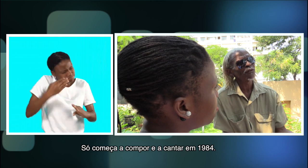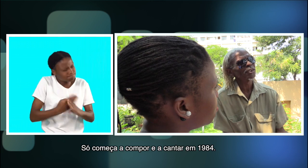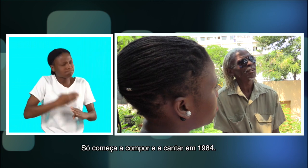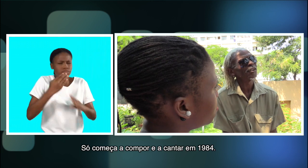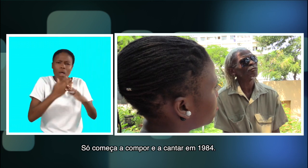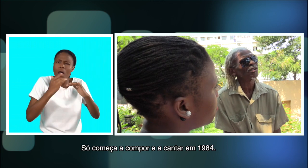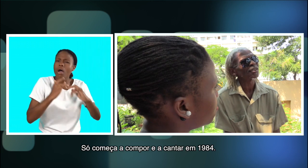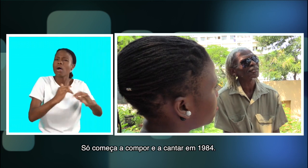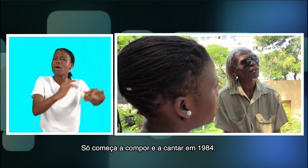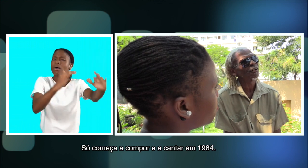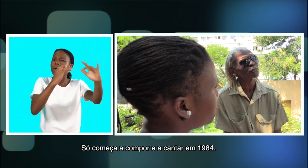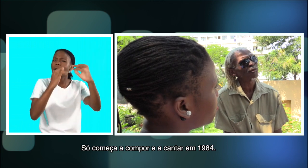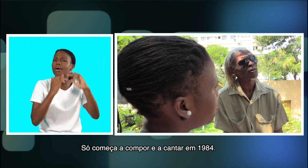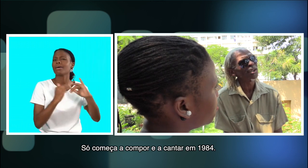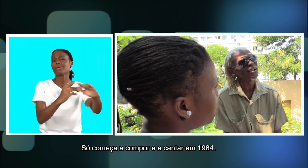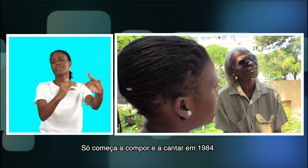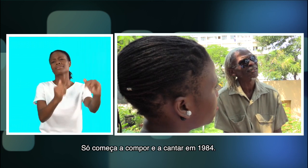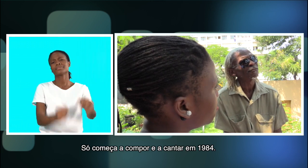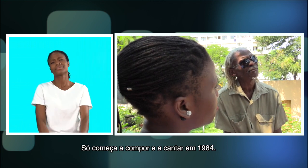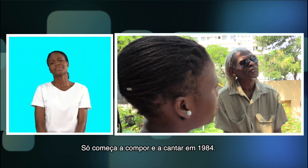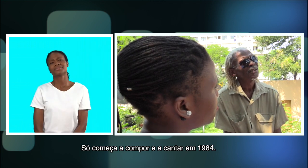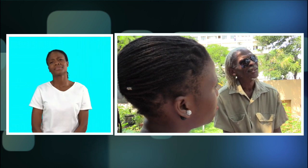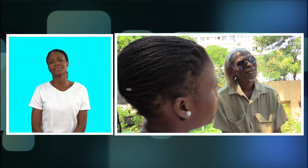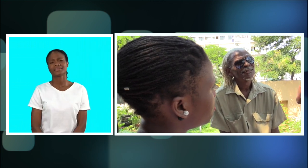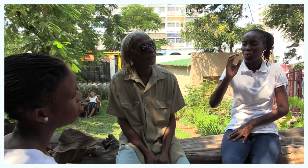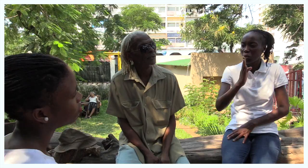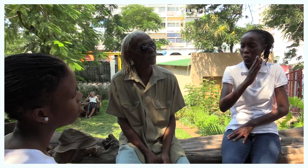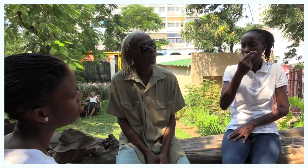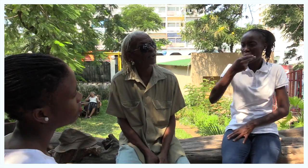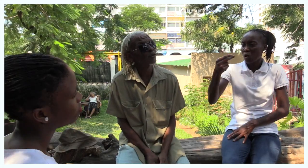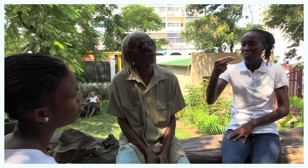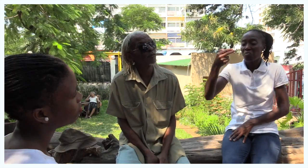compor e a cantar em 1984.